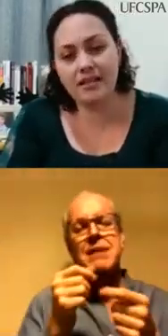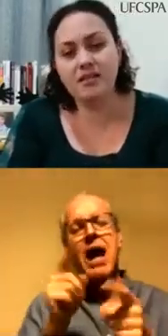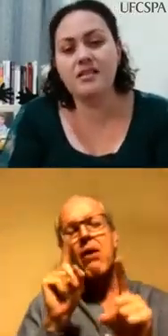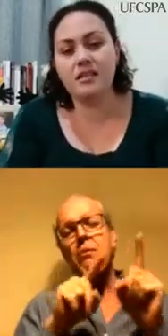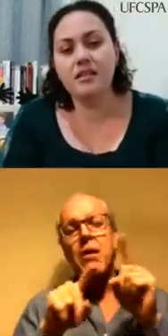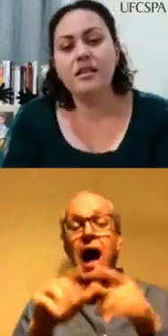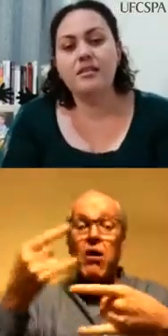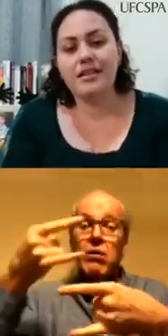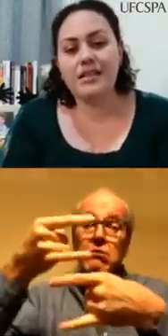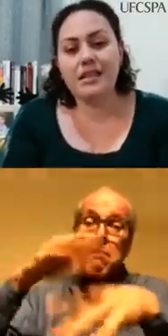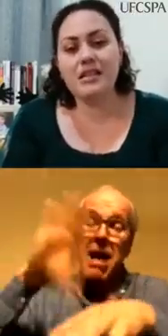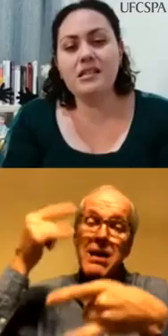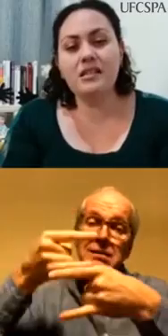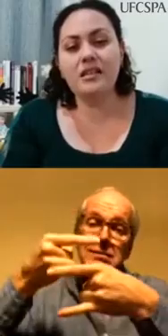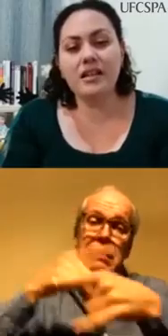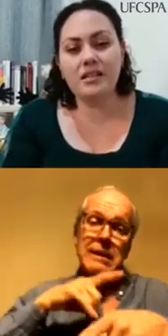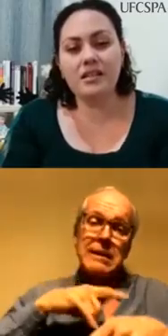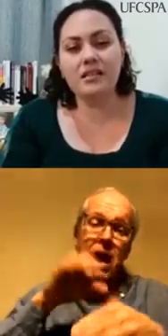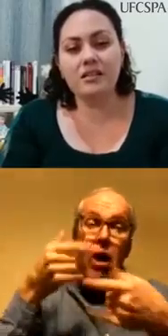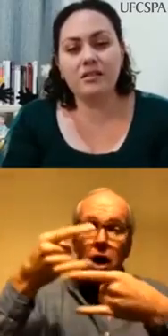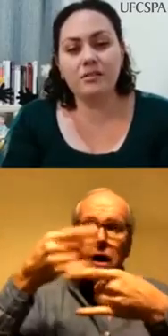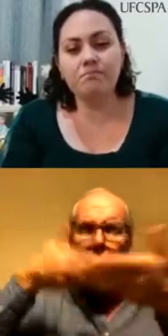outras áreas, né, trazer